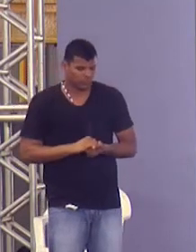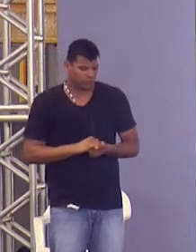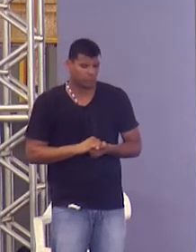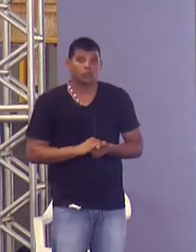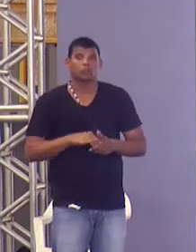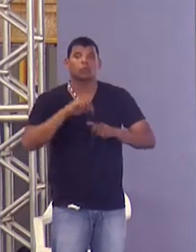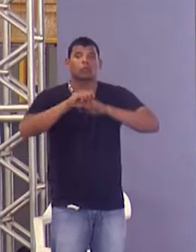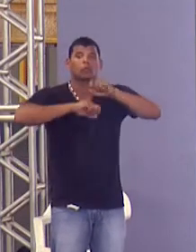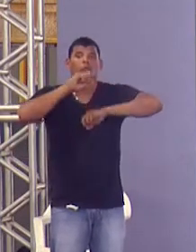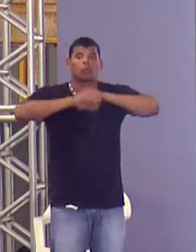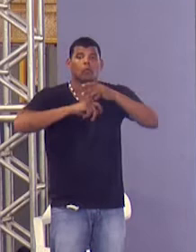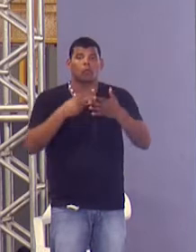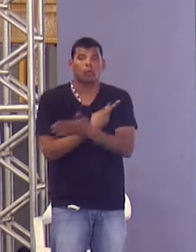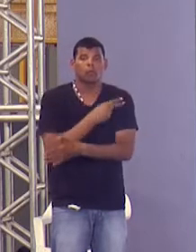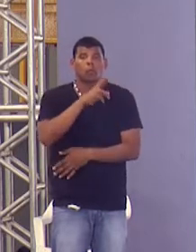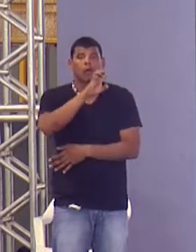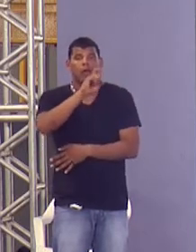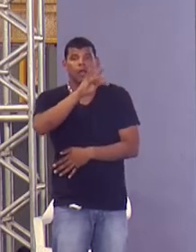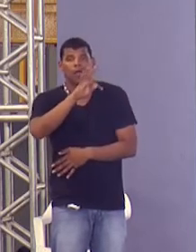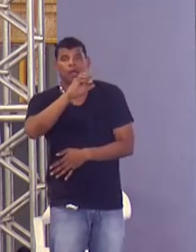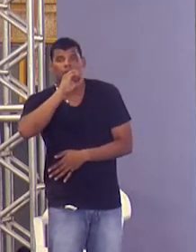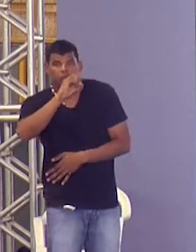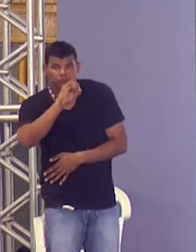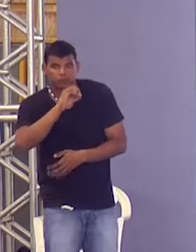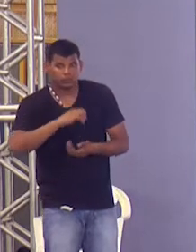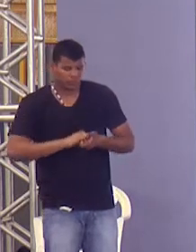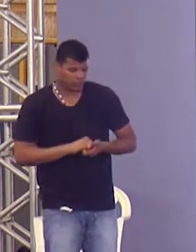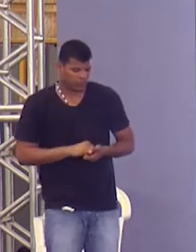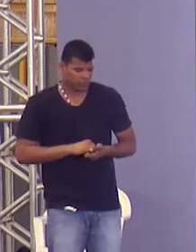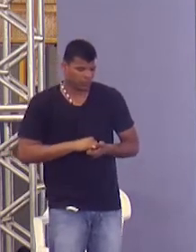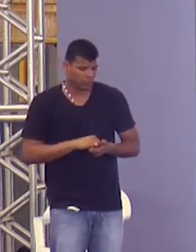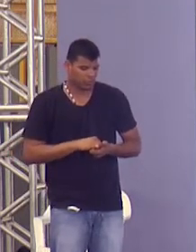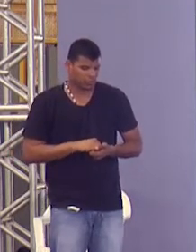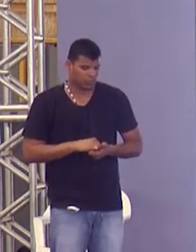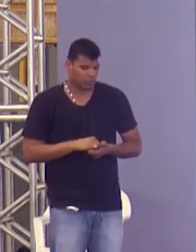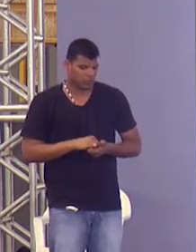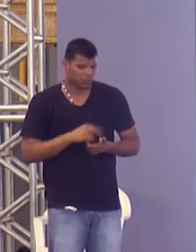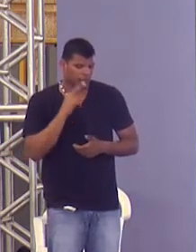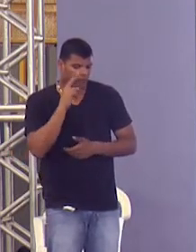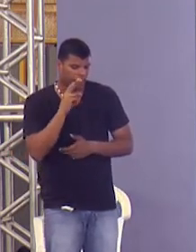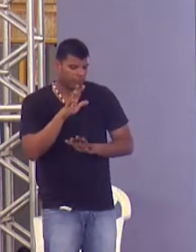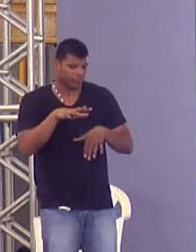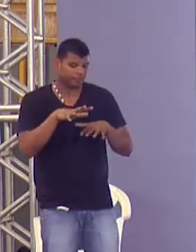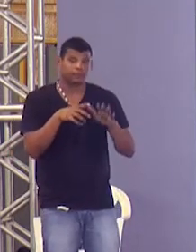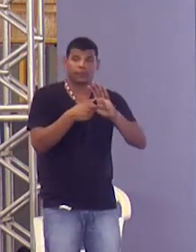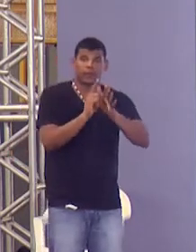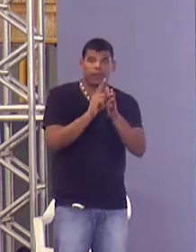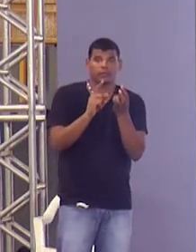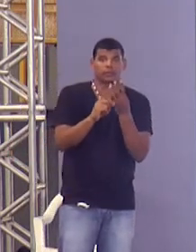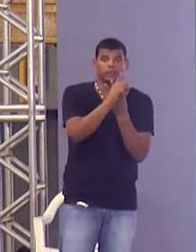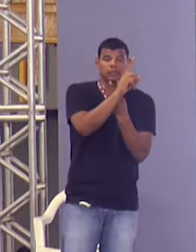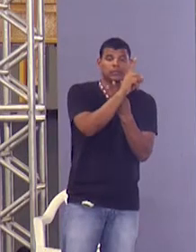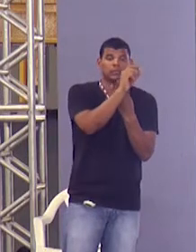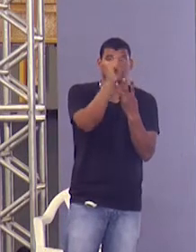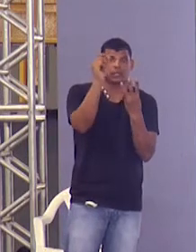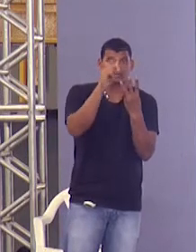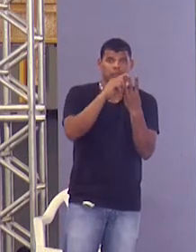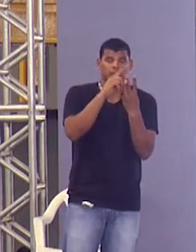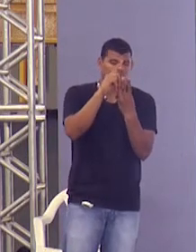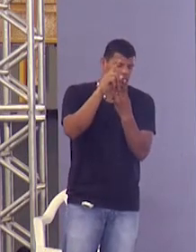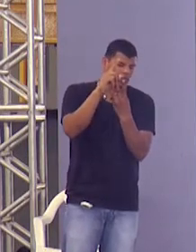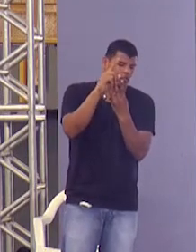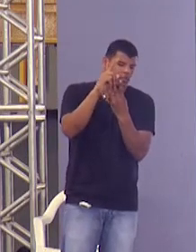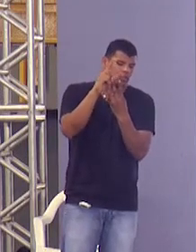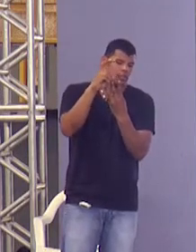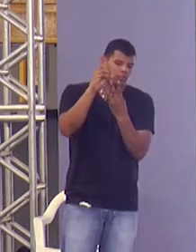que aconteceu com o resto? Antes o resto era quanto, pessoal? Era 50, tá